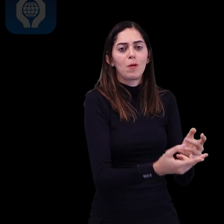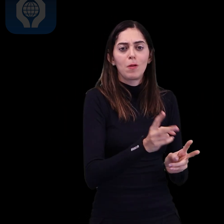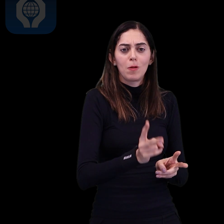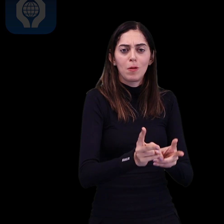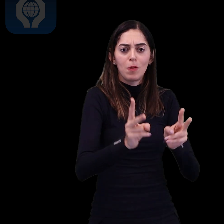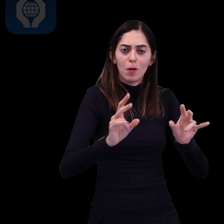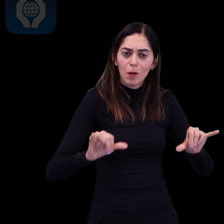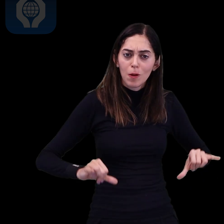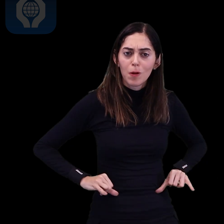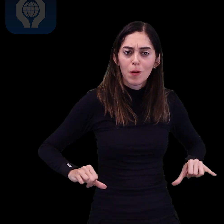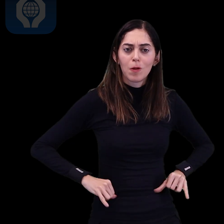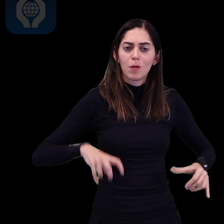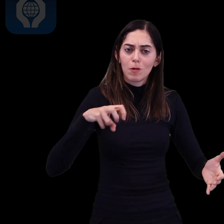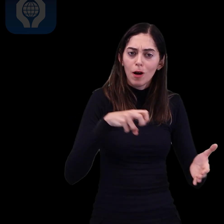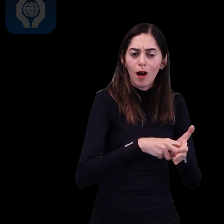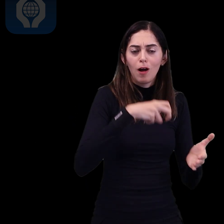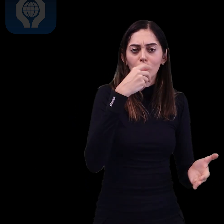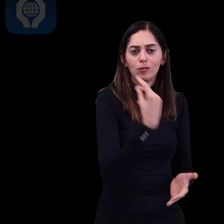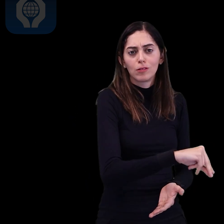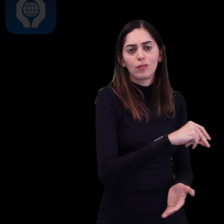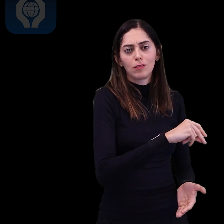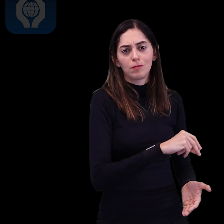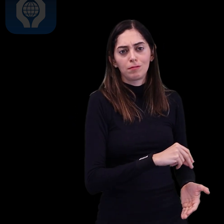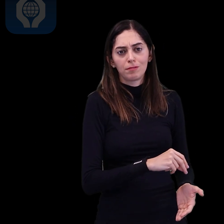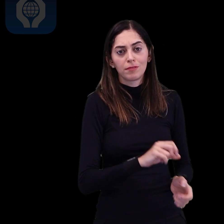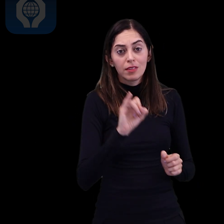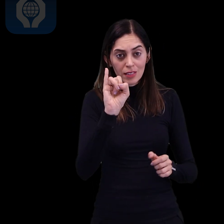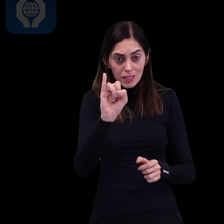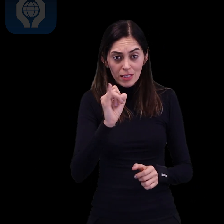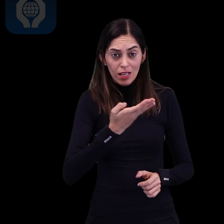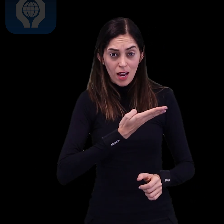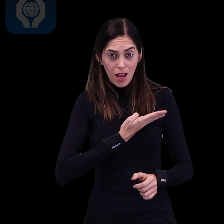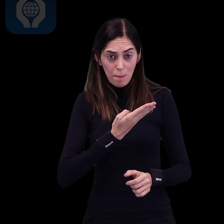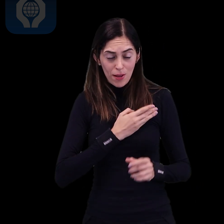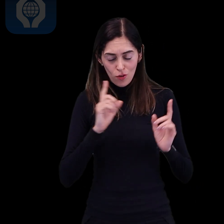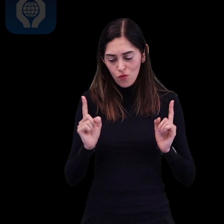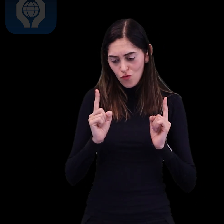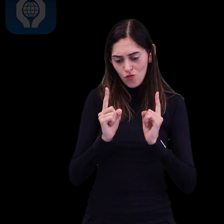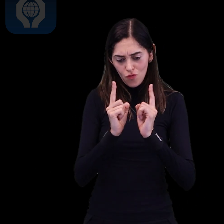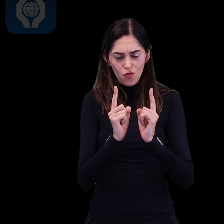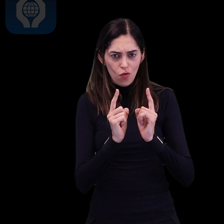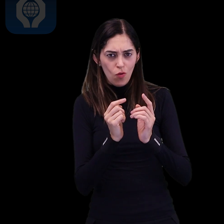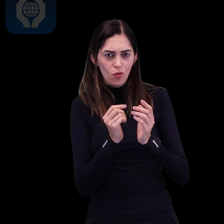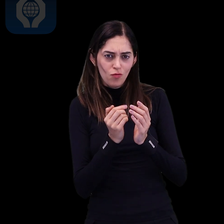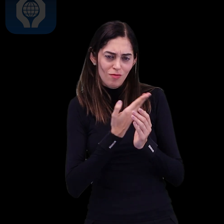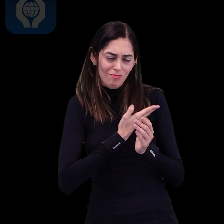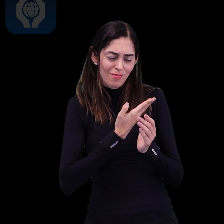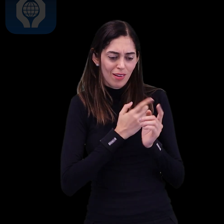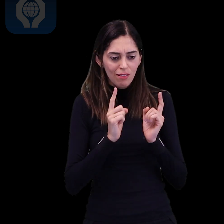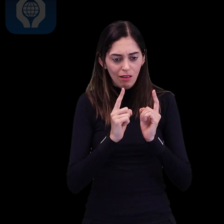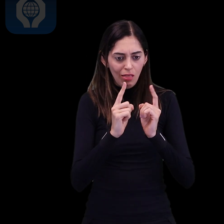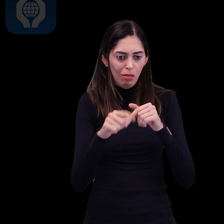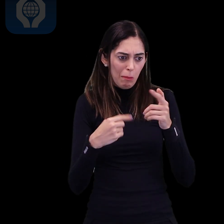sempre. Se dois amigos tiverem uma discussão ou contenda que ambos recusam